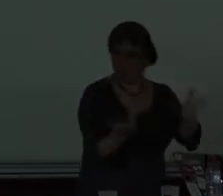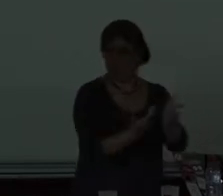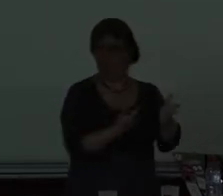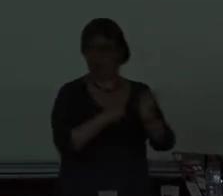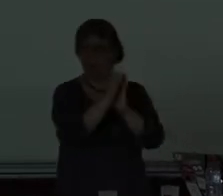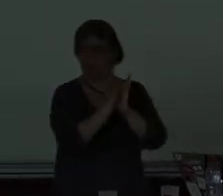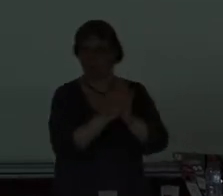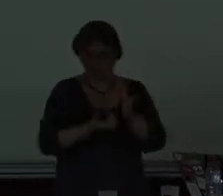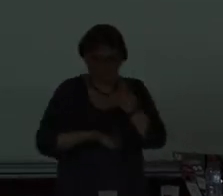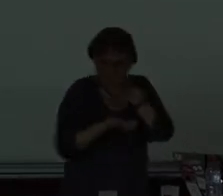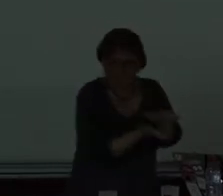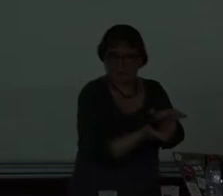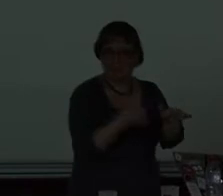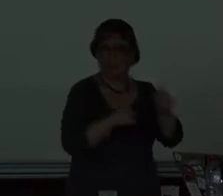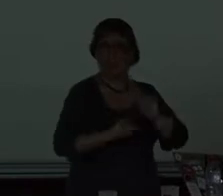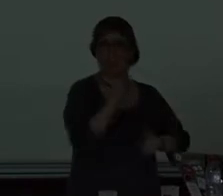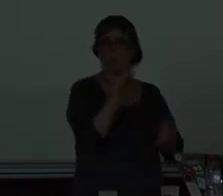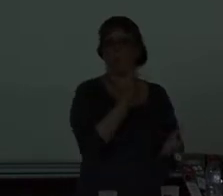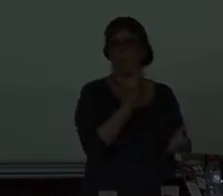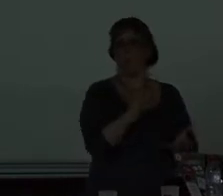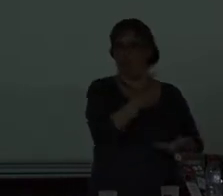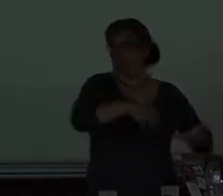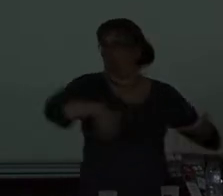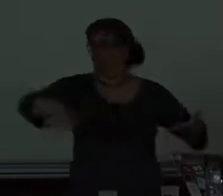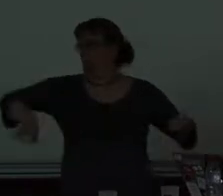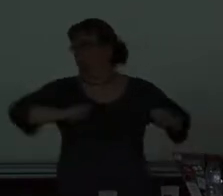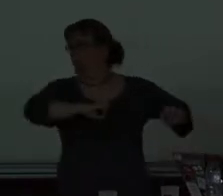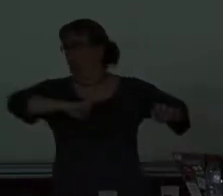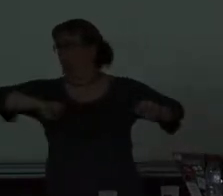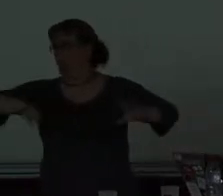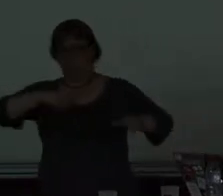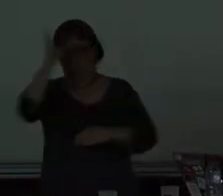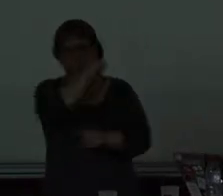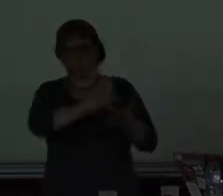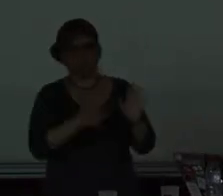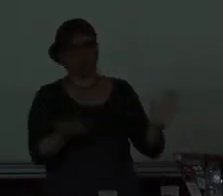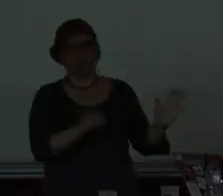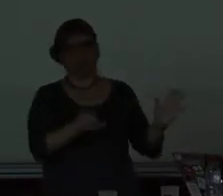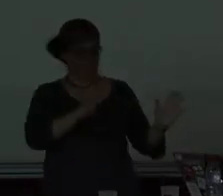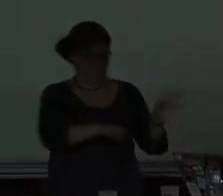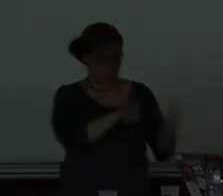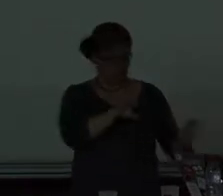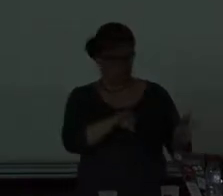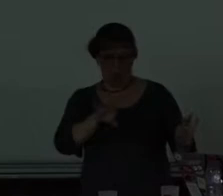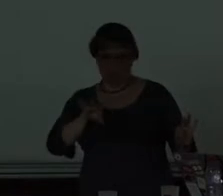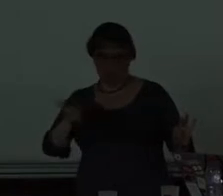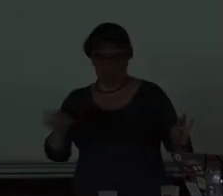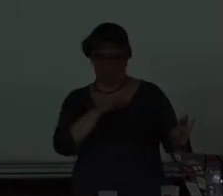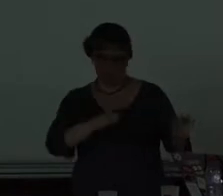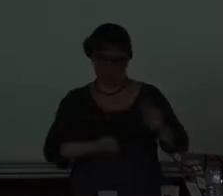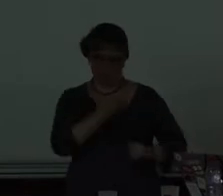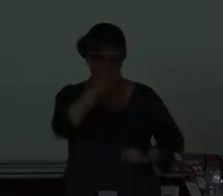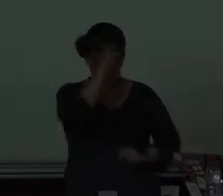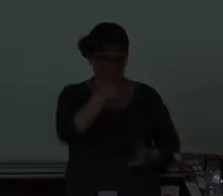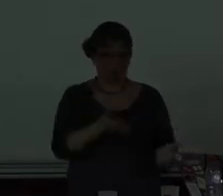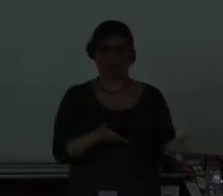à synthétiser, à faire un choix dans ce que vous voulez transmettre et à être extrêmement clair dans votre pensée sur les concepts que vous